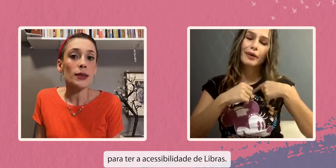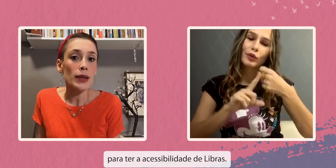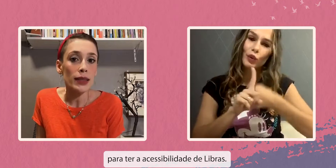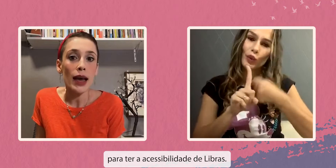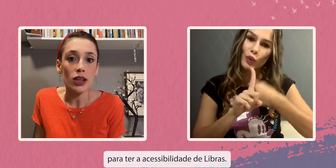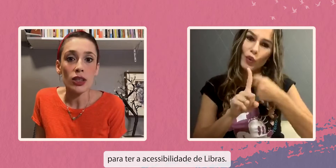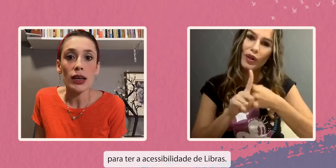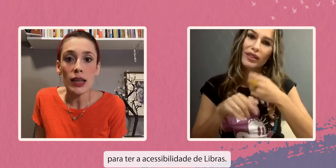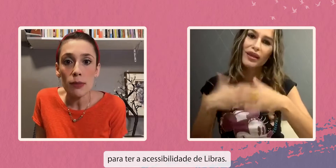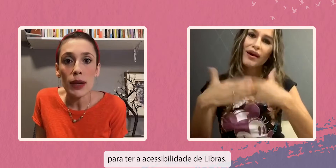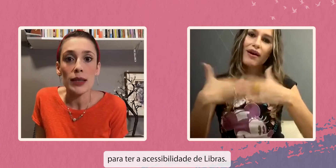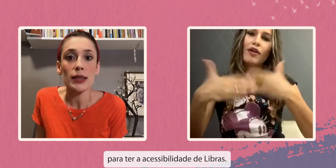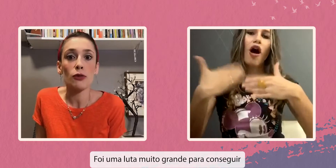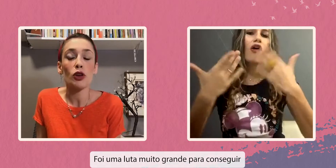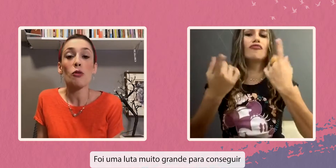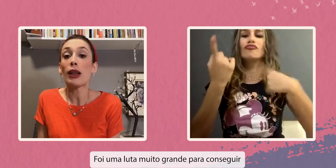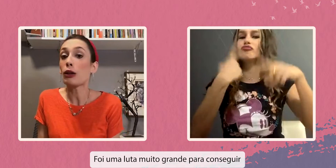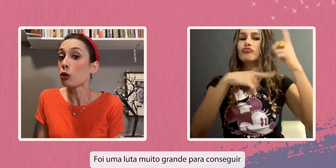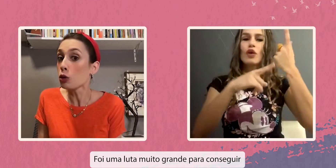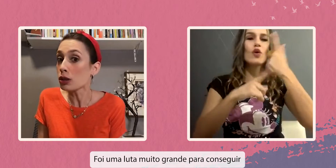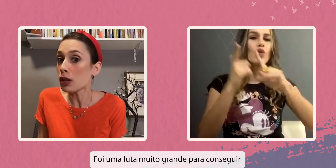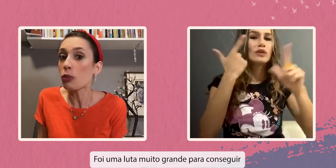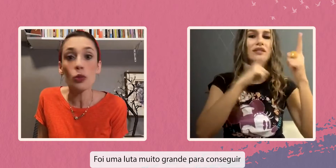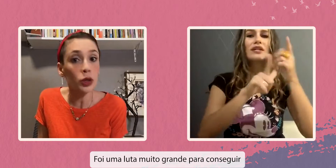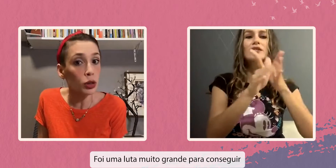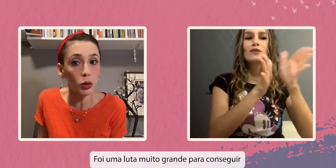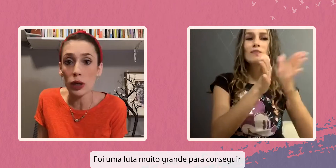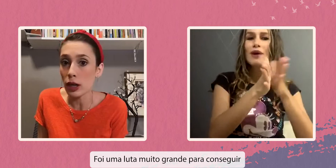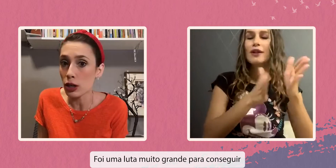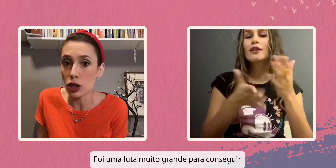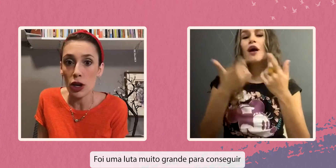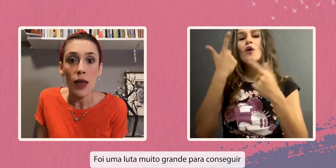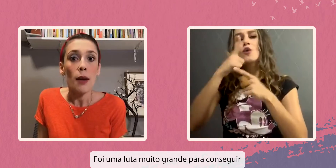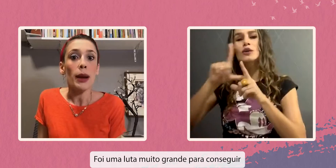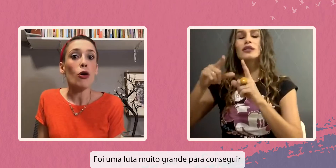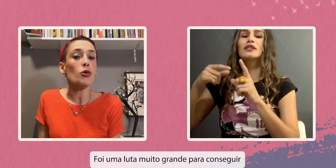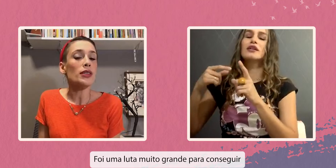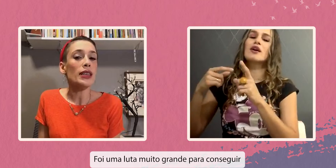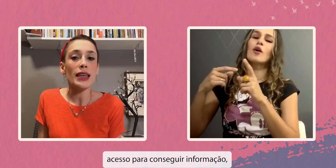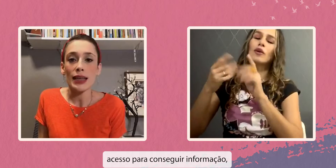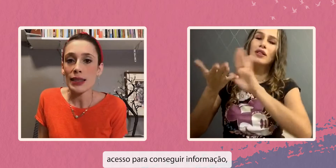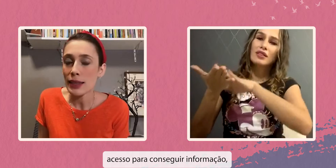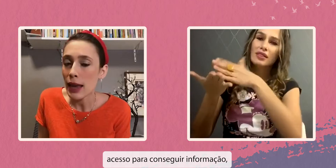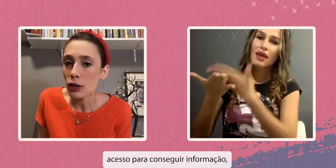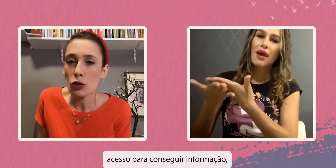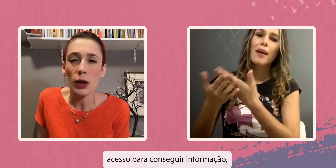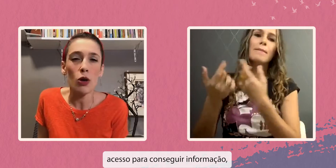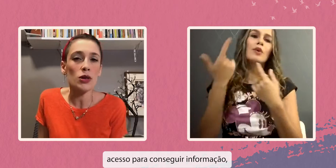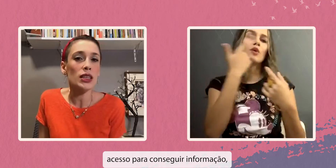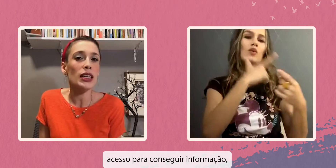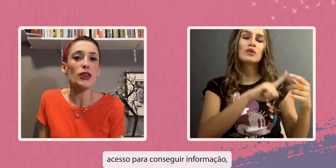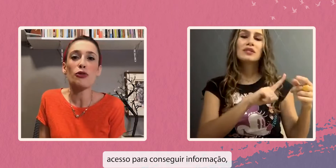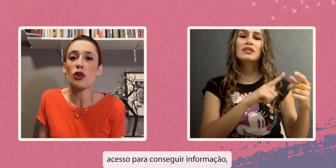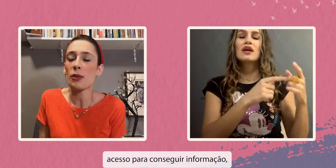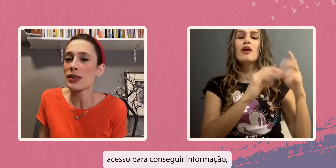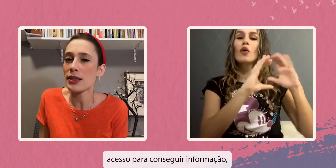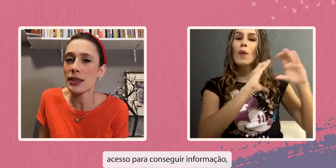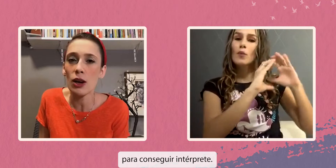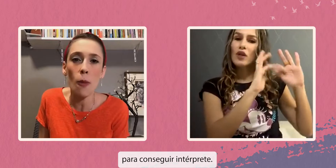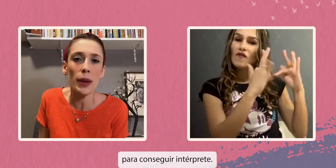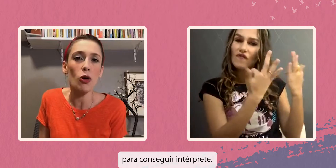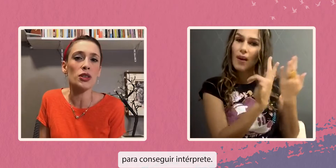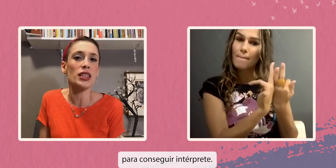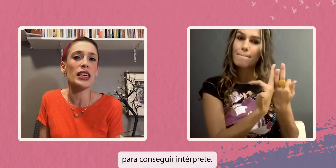dar acessibilidade de Libras. Foi uma luta muito grande para conseguir acesso, para conseguir